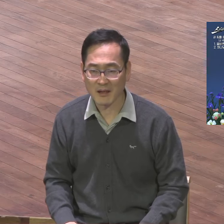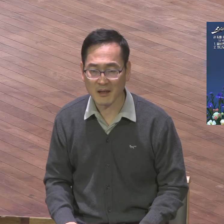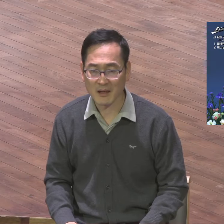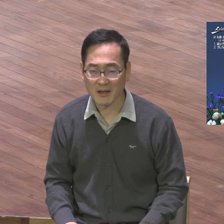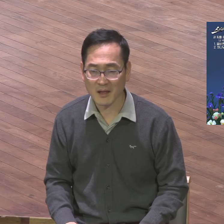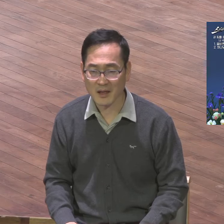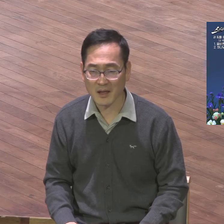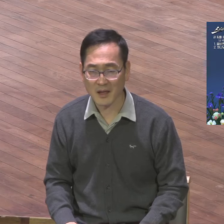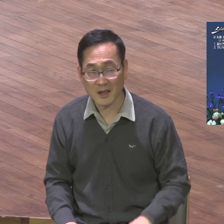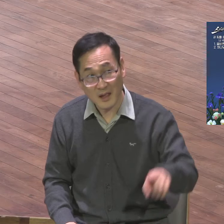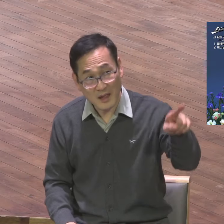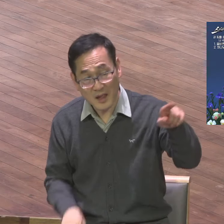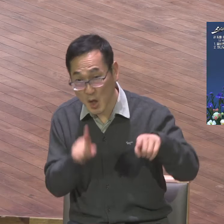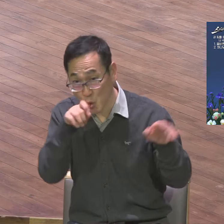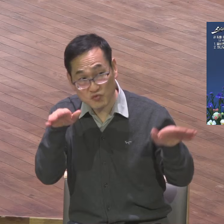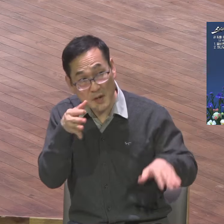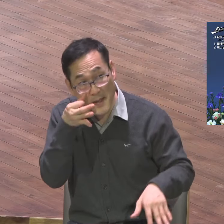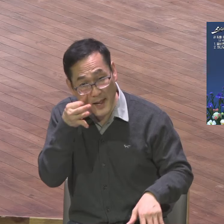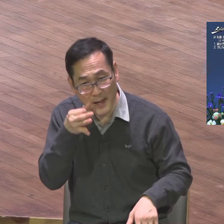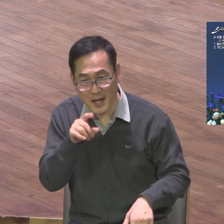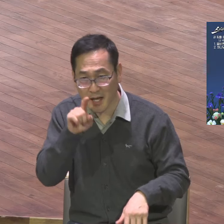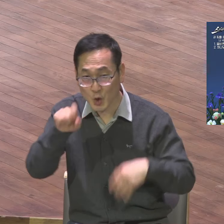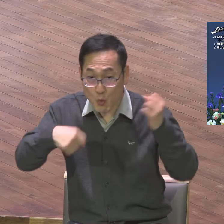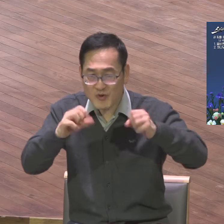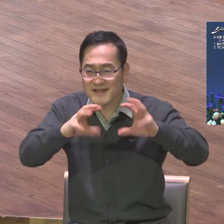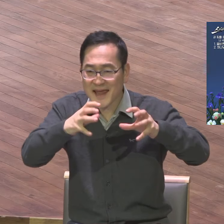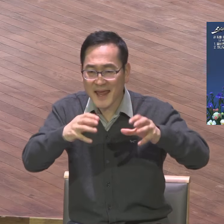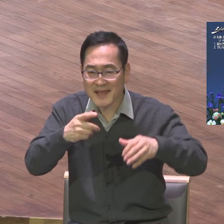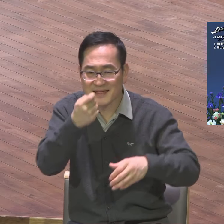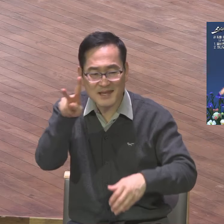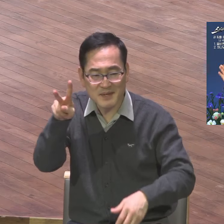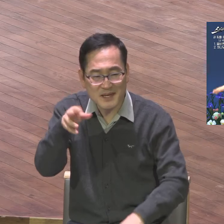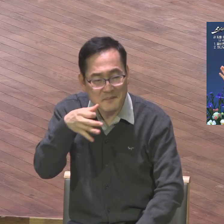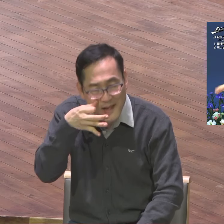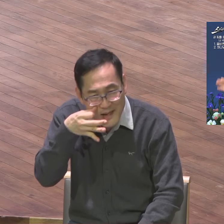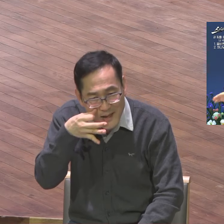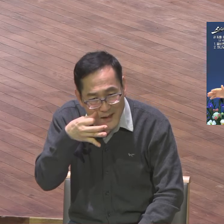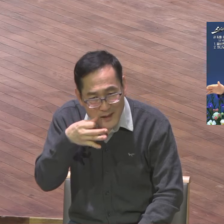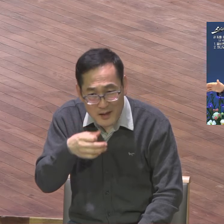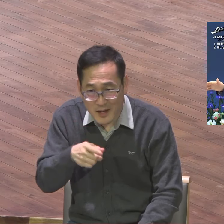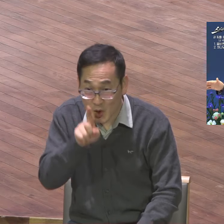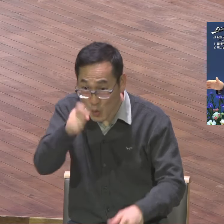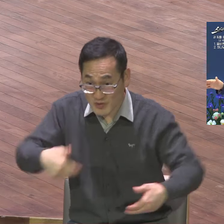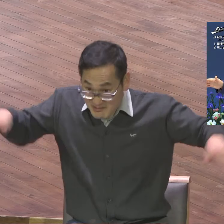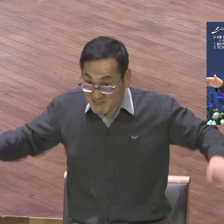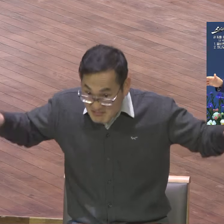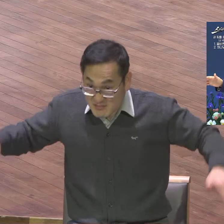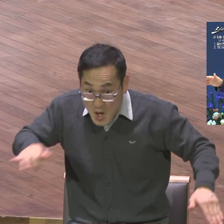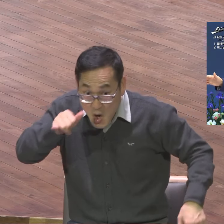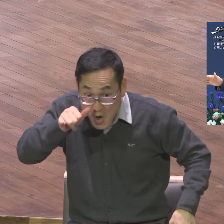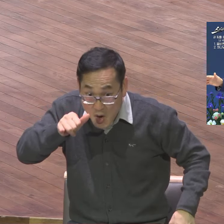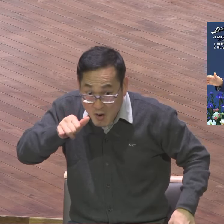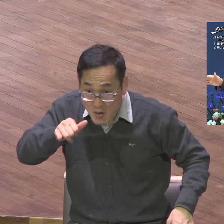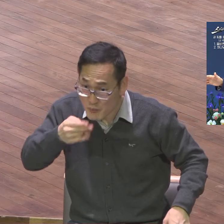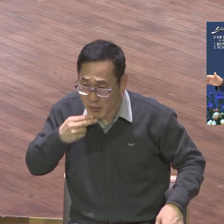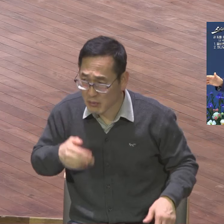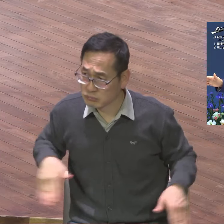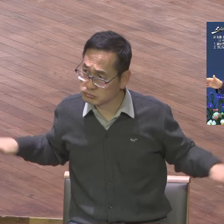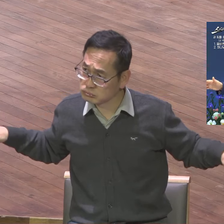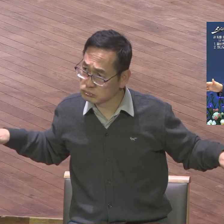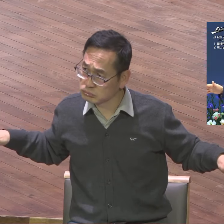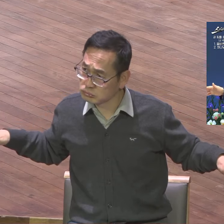잘 보세요. 저는 이 동물의 세계를 좋아해가지고 보는데 독수리는 날개짓을 하지 않아요. 펴기만 해요.